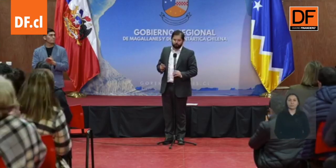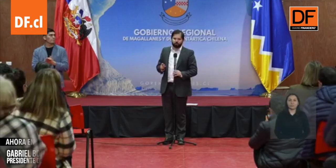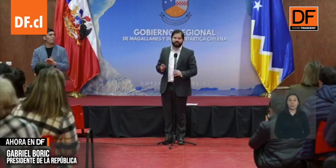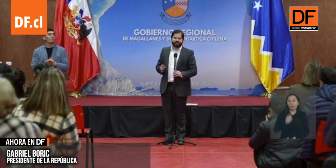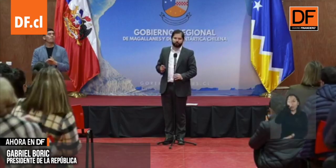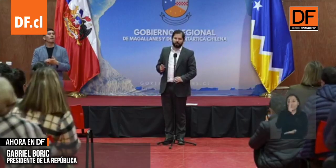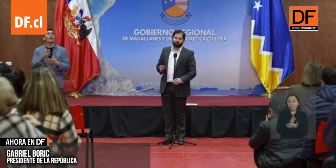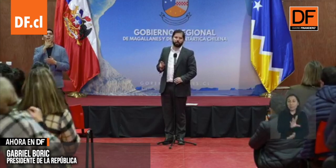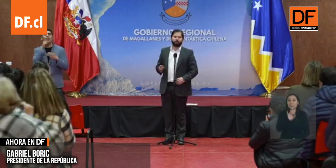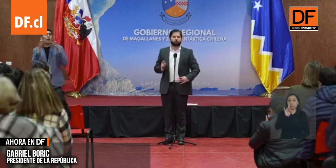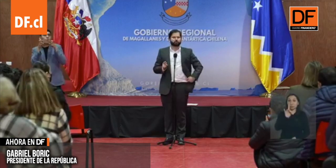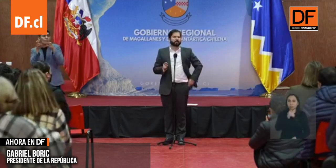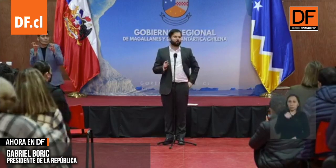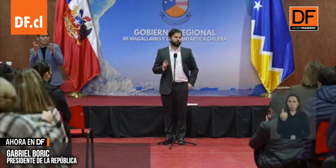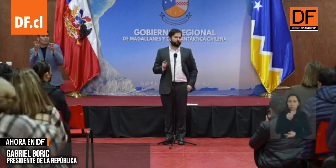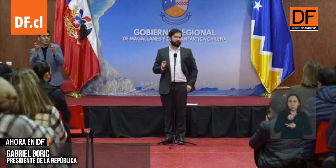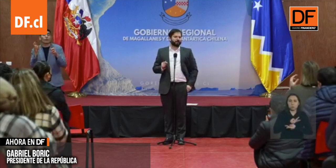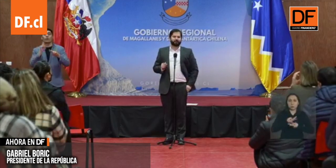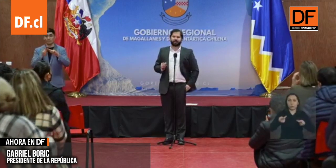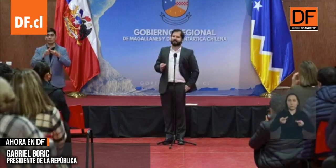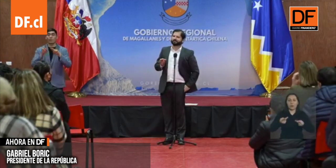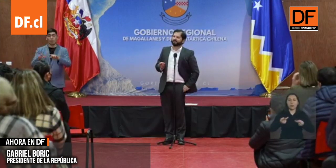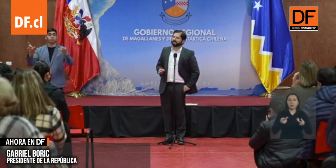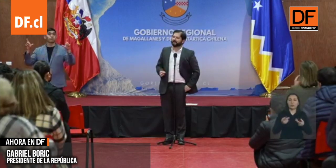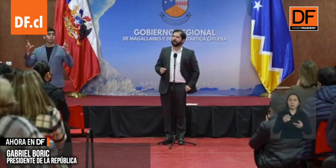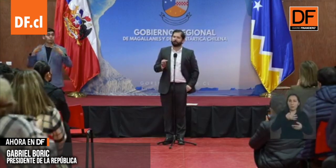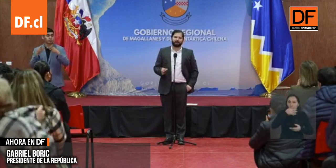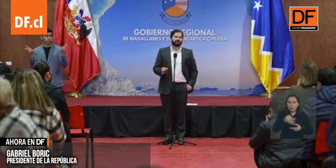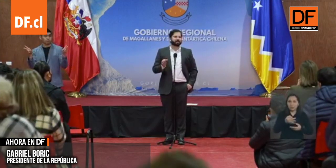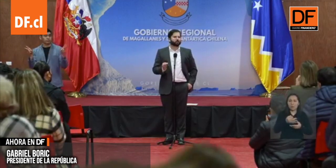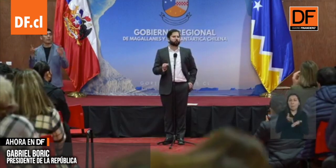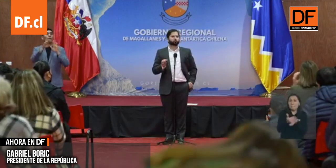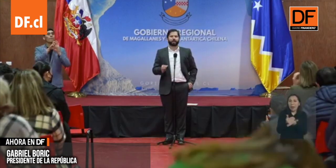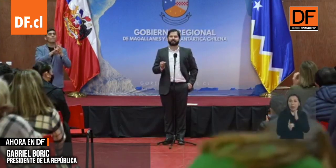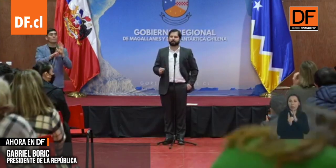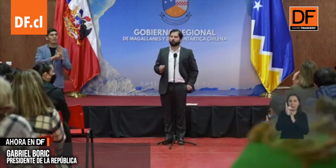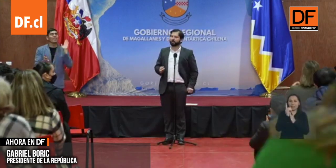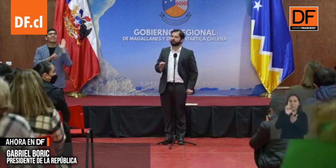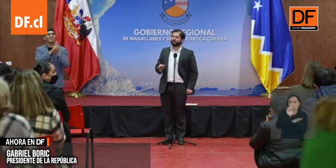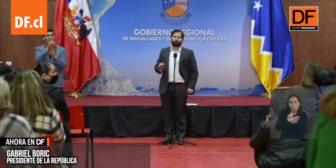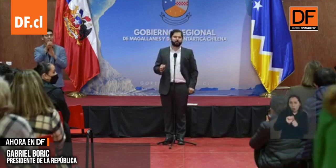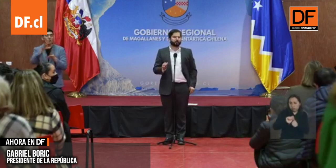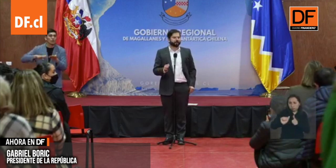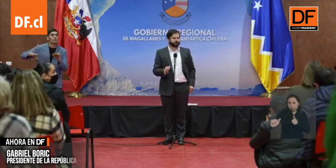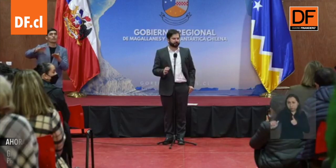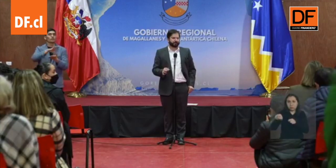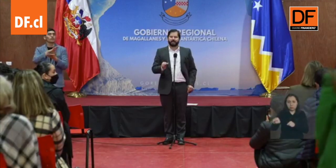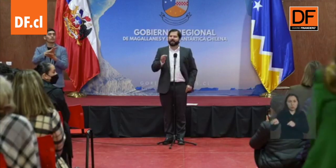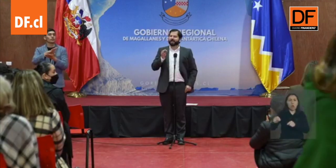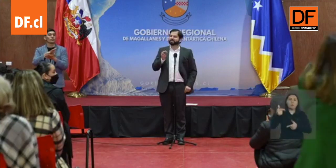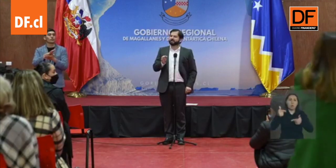La decisión que se ha tomado y lo que hemos anunciado de establecer el plan de desarrollo de zonas extremas como una política pública